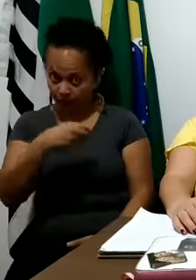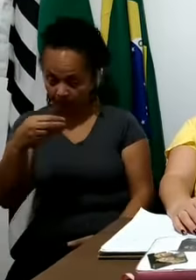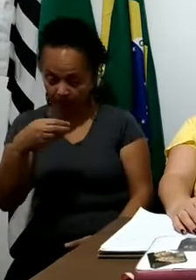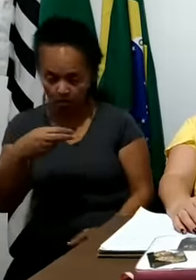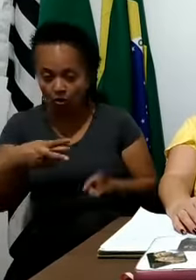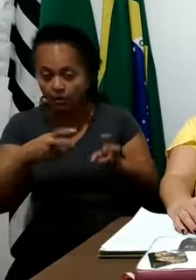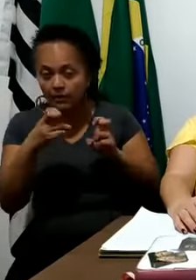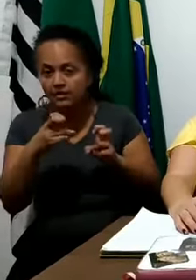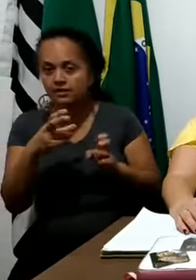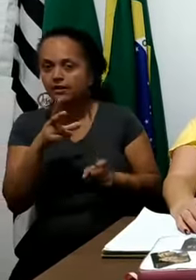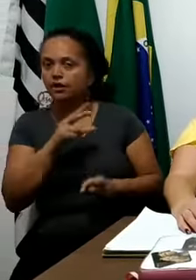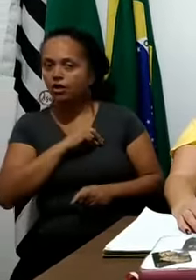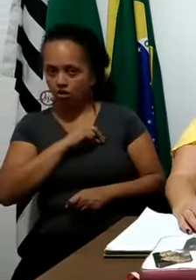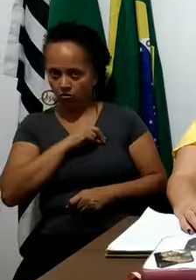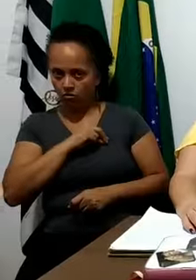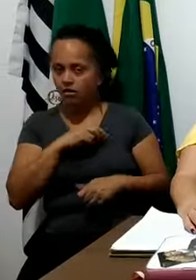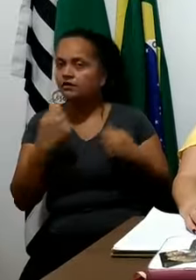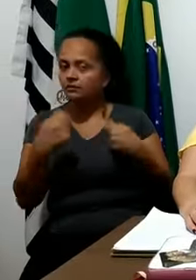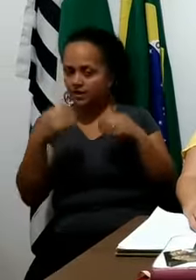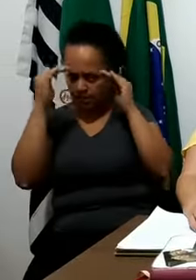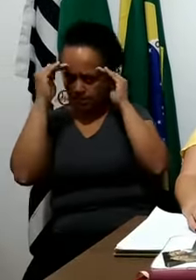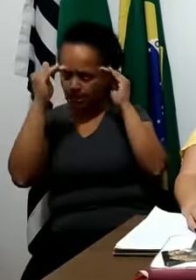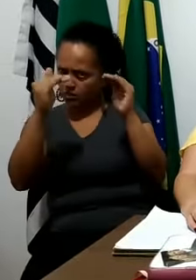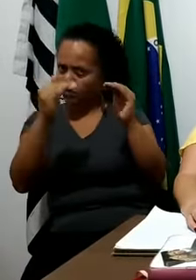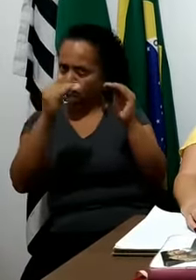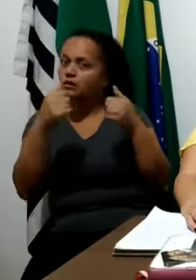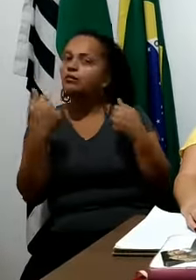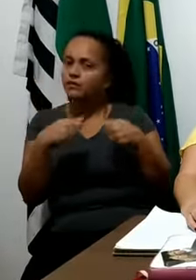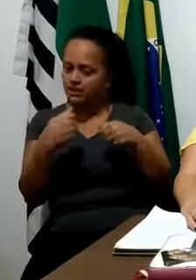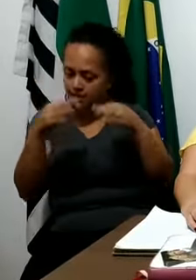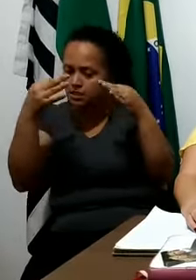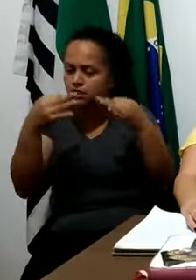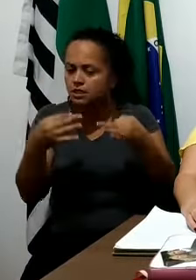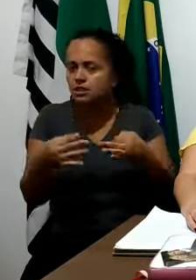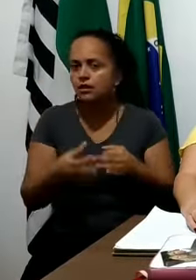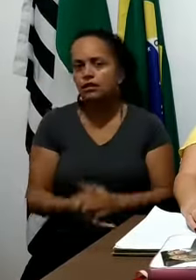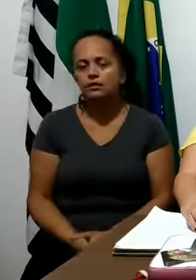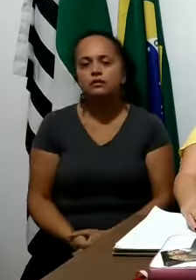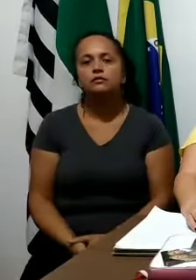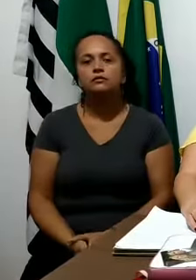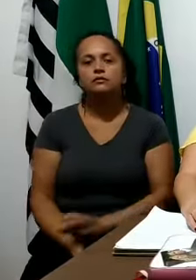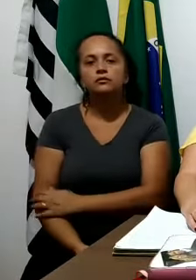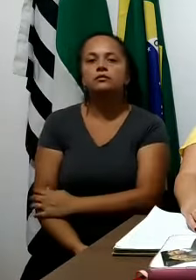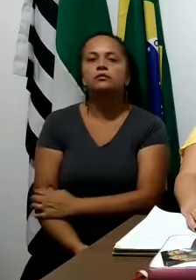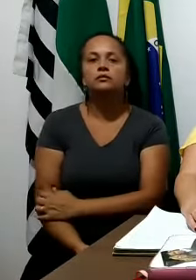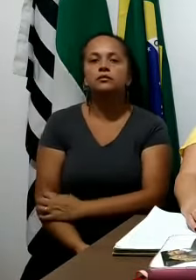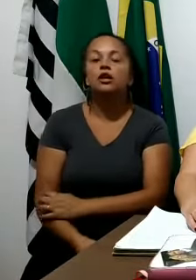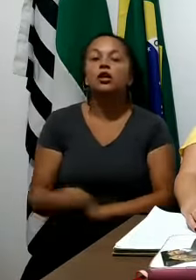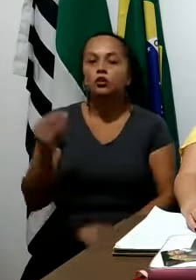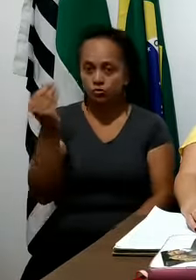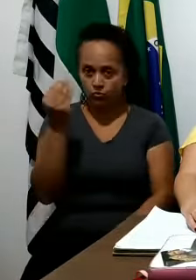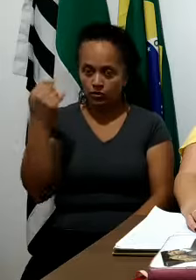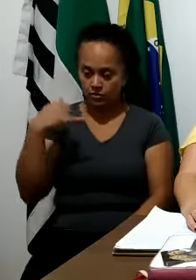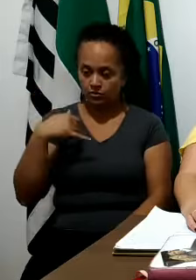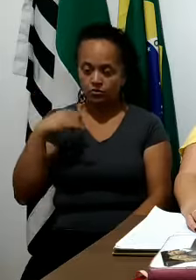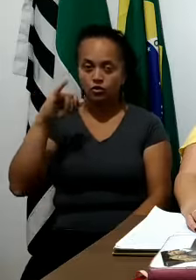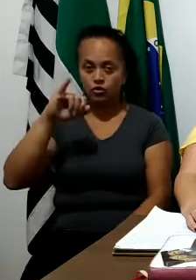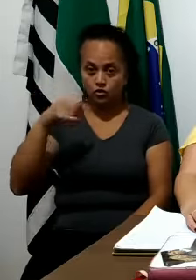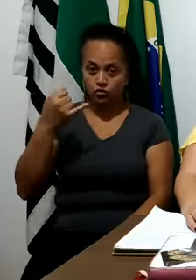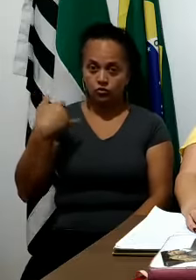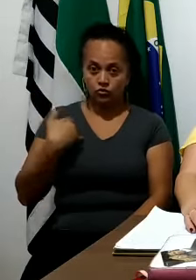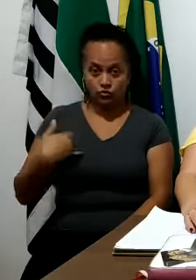né? Diante da dificuldade ali, né? Quando ele entrou ali, quando ele caiu naquela cisterna, eu